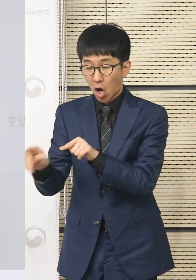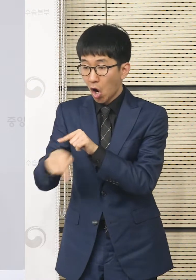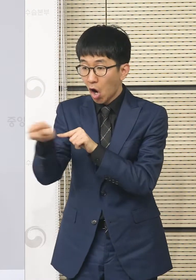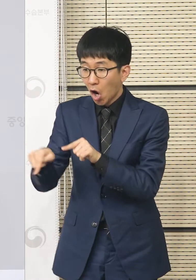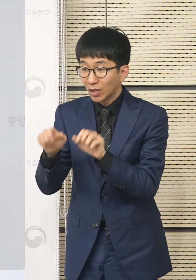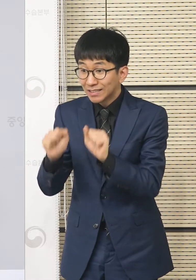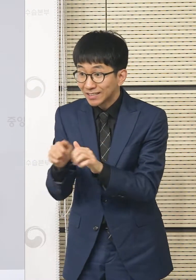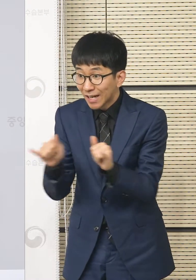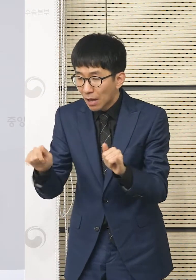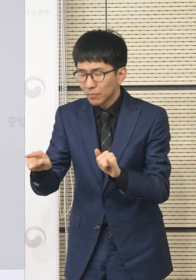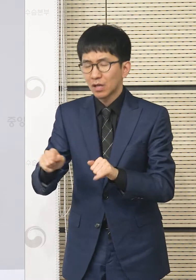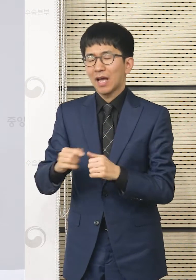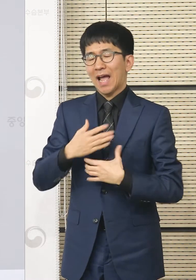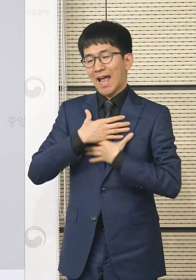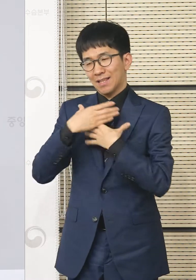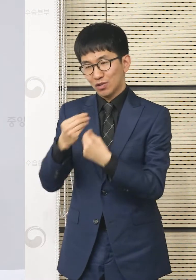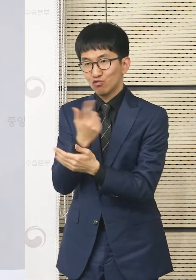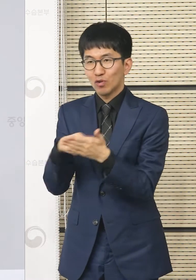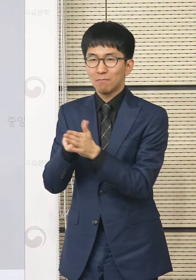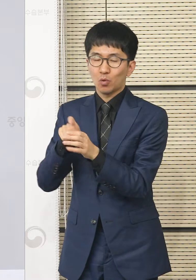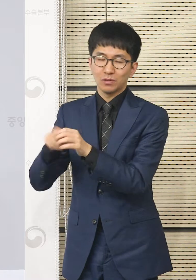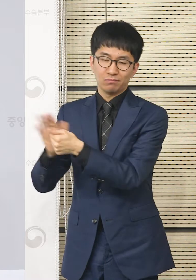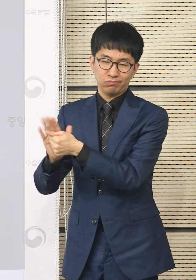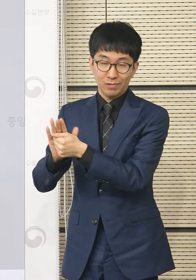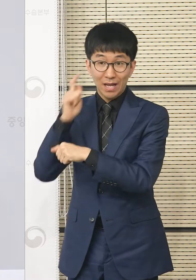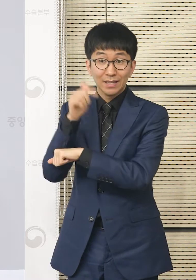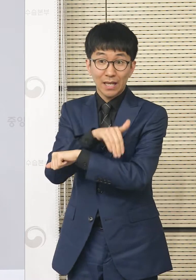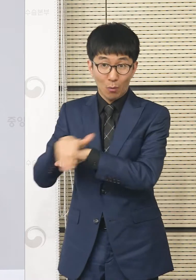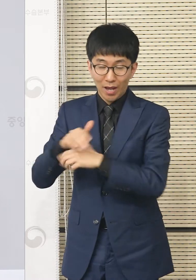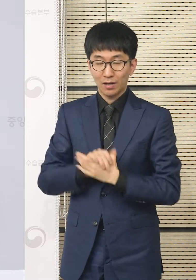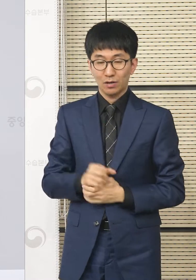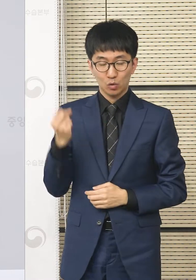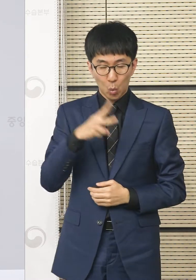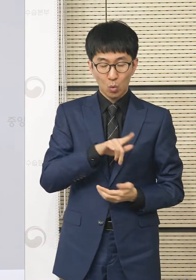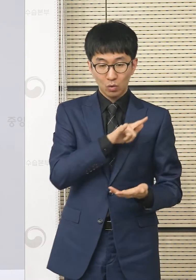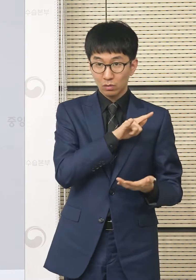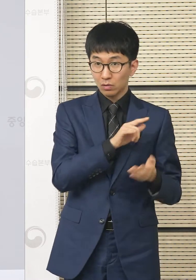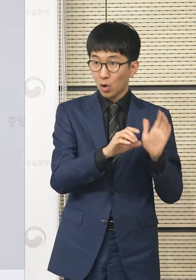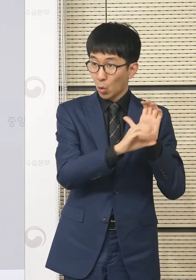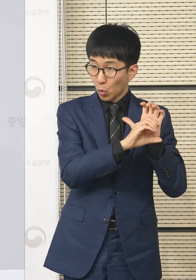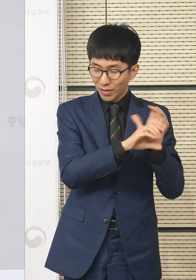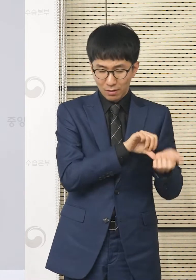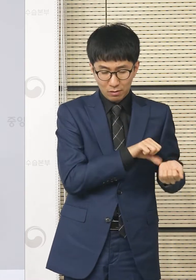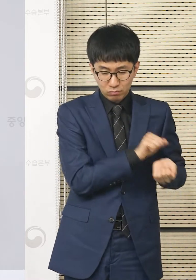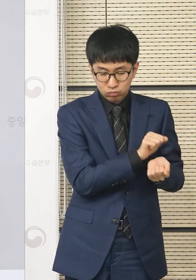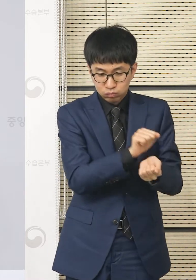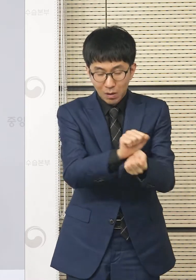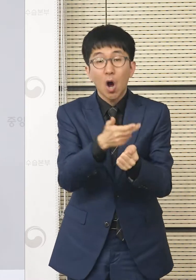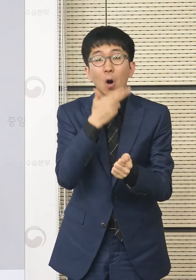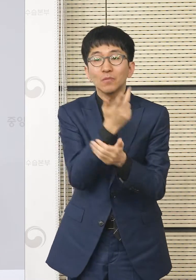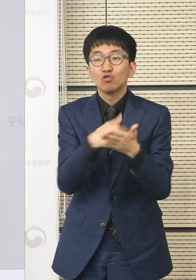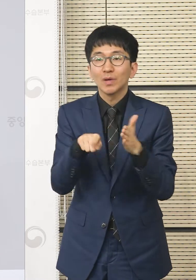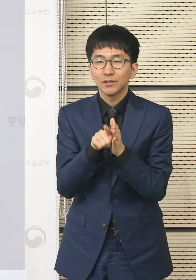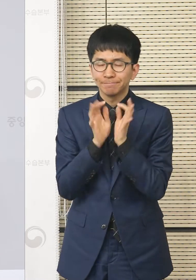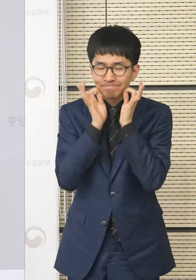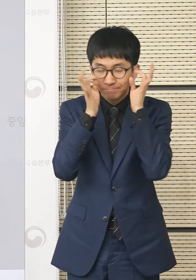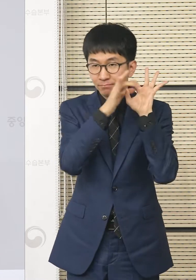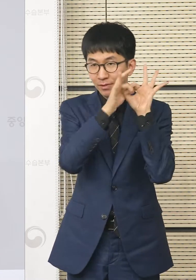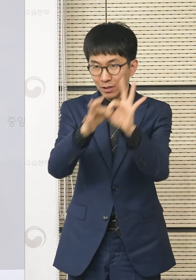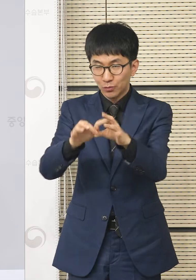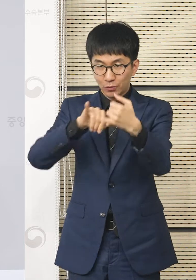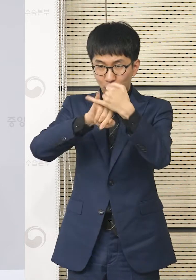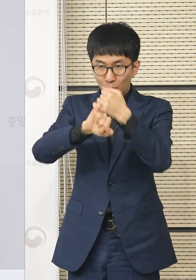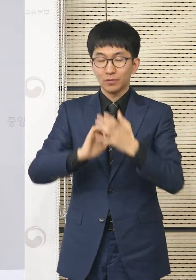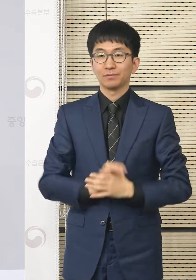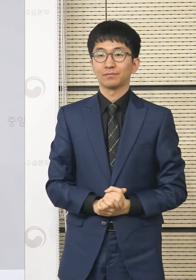주의를 기울이고 코로나19가 우리나라로 유입되지 않도록 방역조치를 철저히 취하도록 하겠습니다.